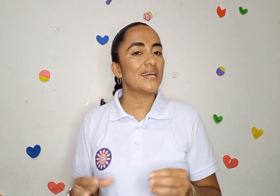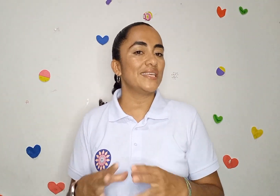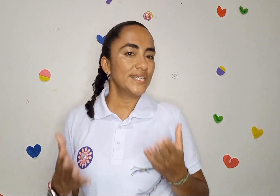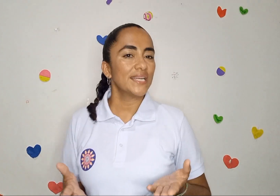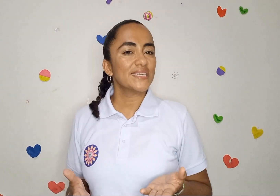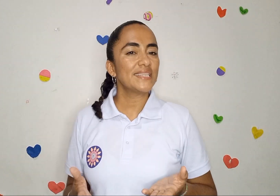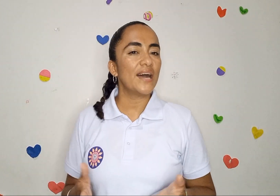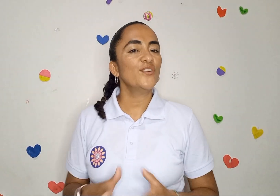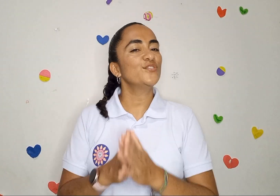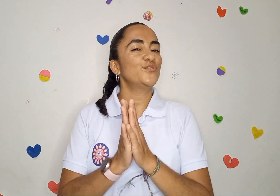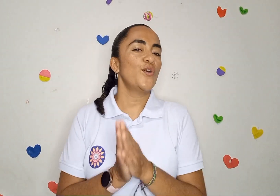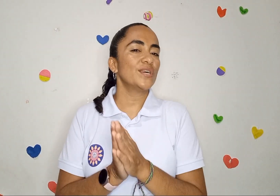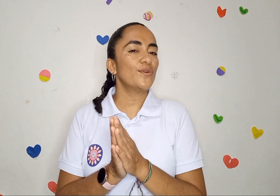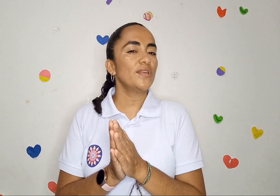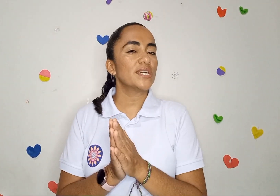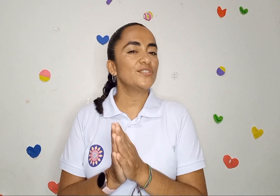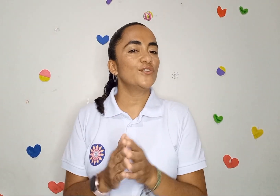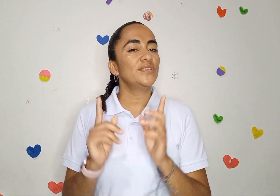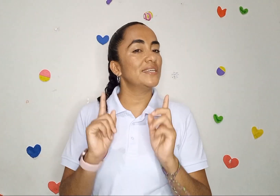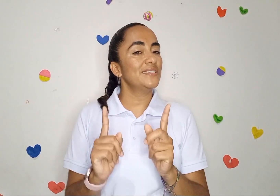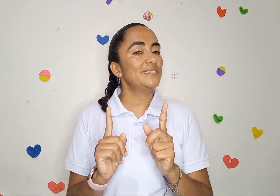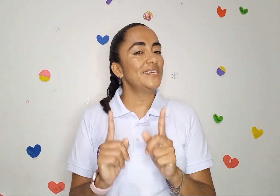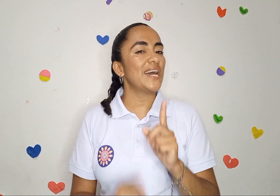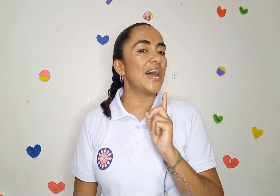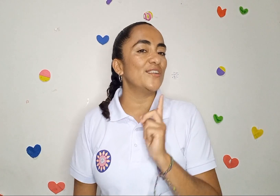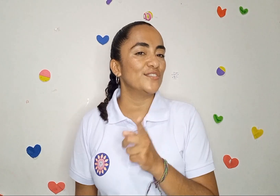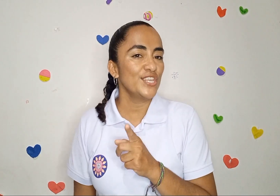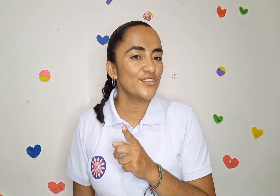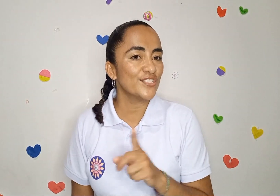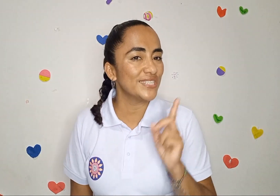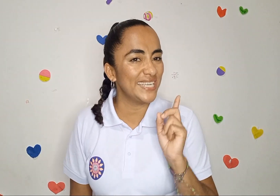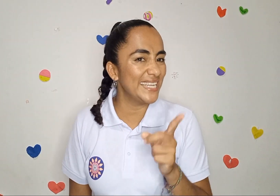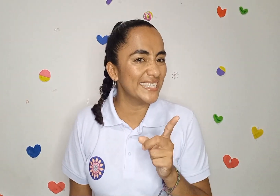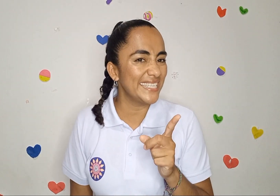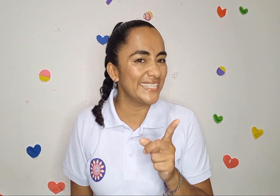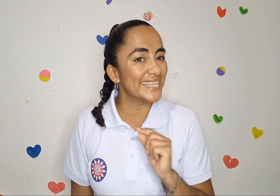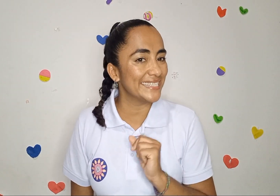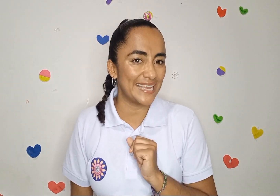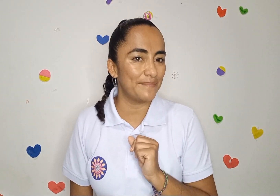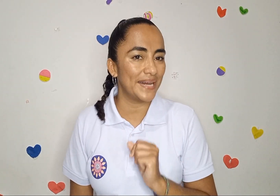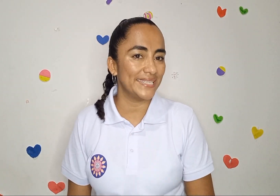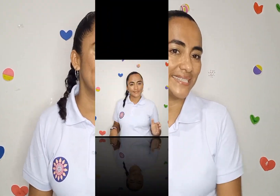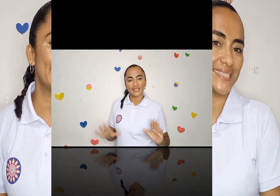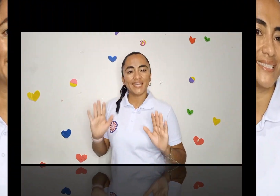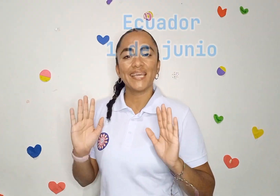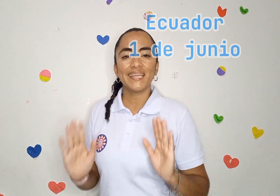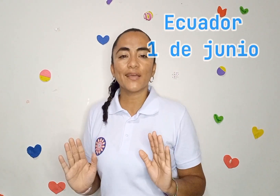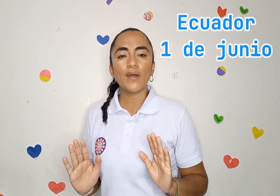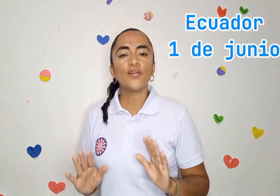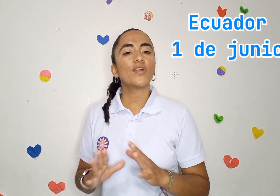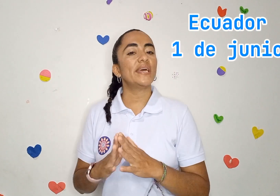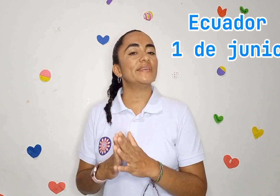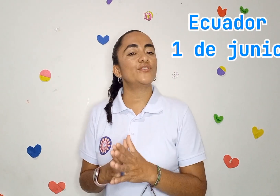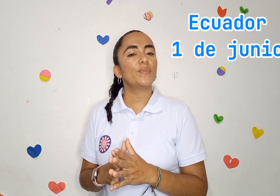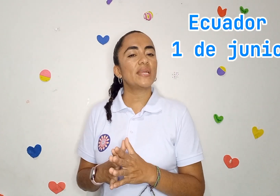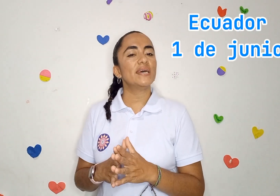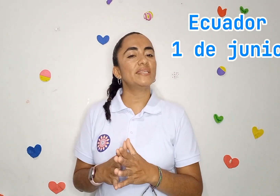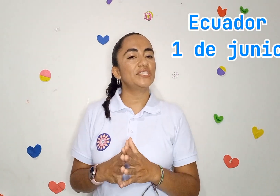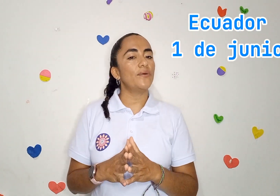y el Estado sobre su obligación de asistir a los niños y las niñas del país. En Ecuador, este homenaje se lleva a